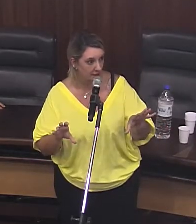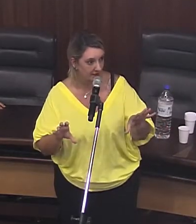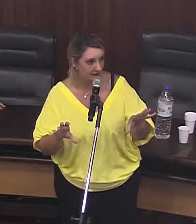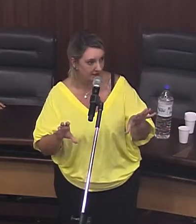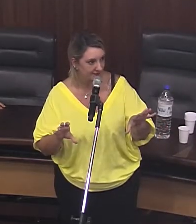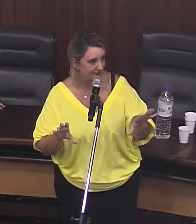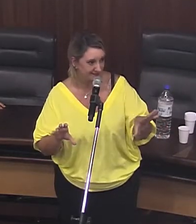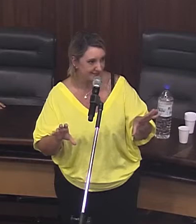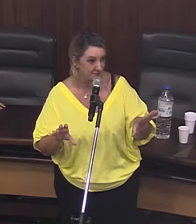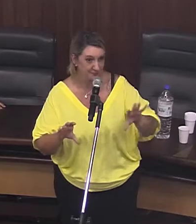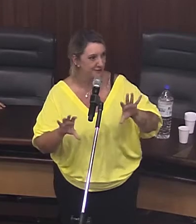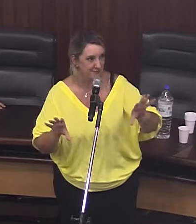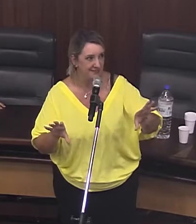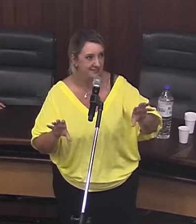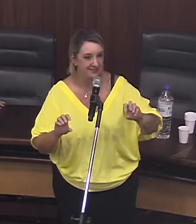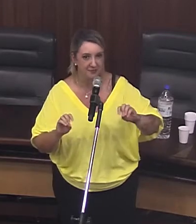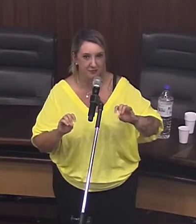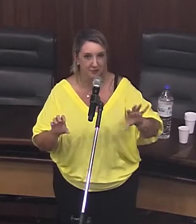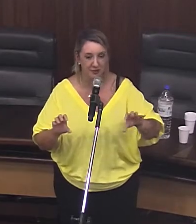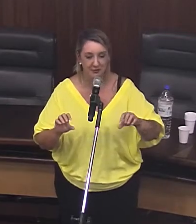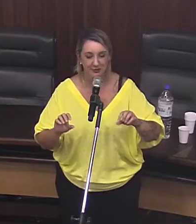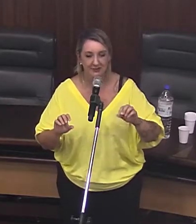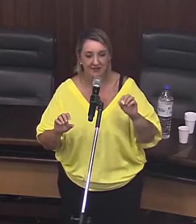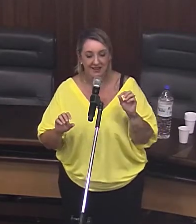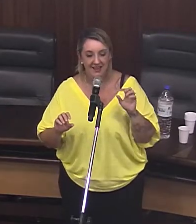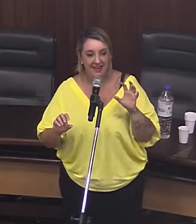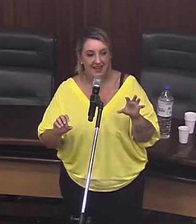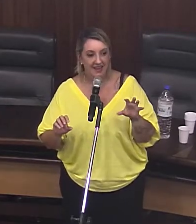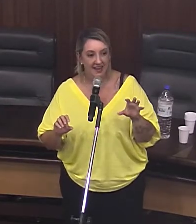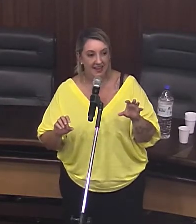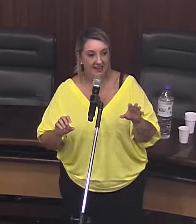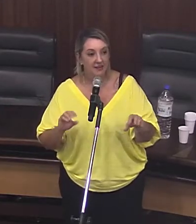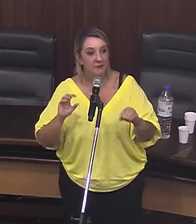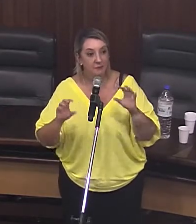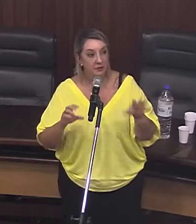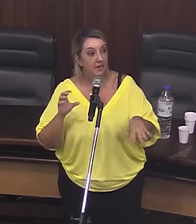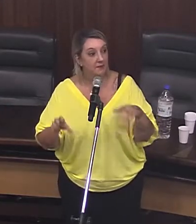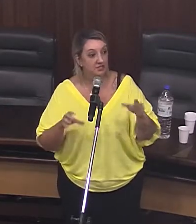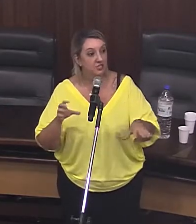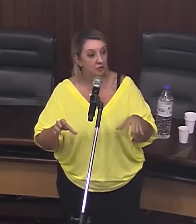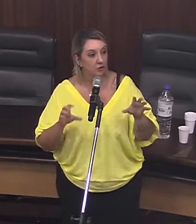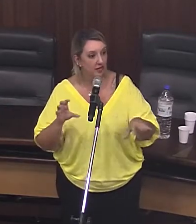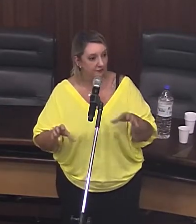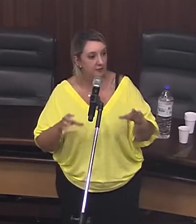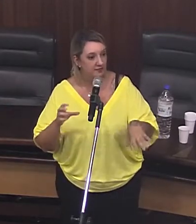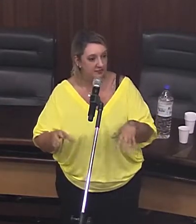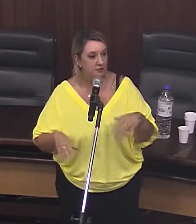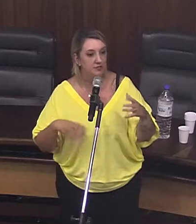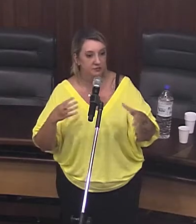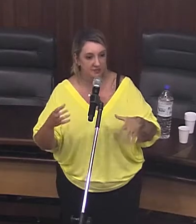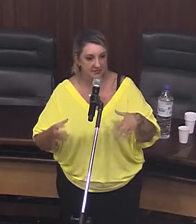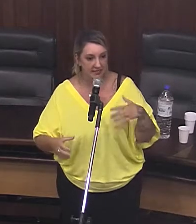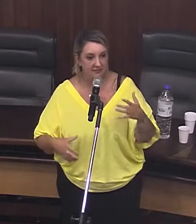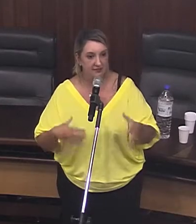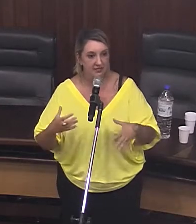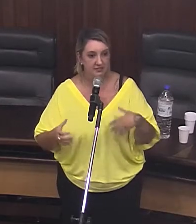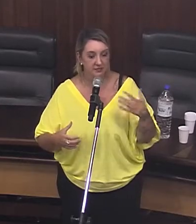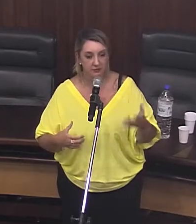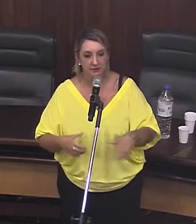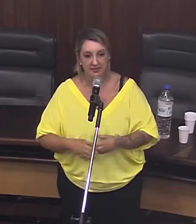ali, tipo, eu mando, né? Monopólio total. Por quê? Para a gente colocar informações, coisas relevantes e tudo mais. Senão